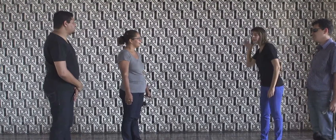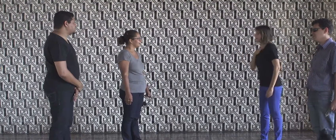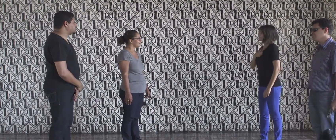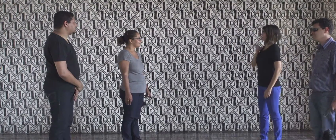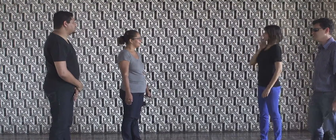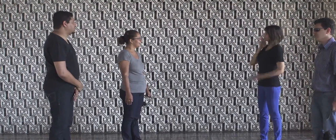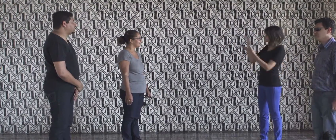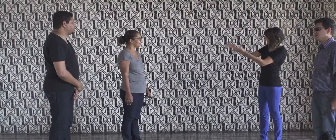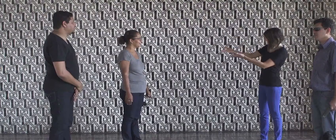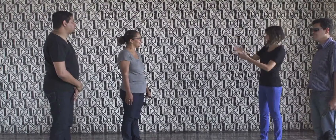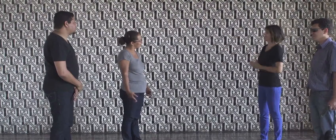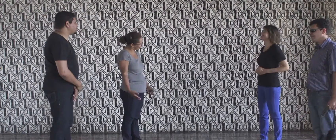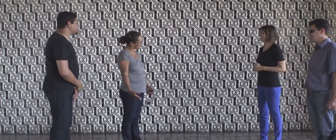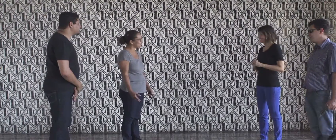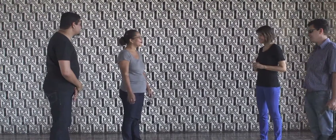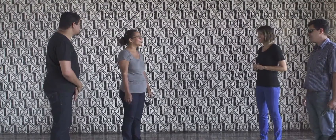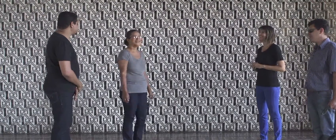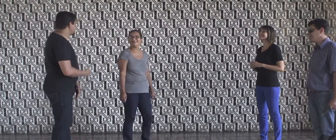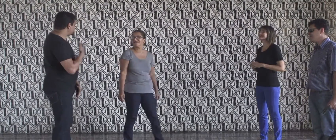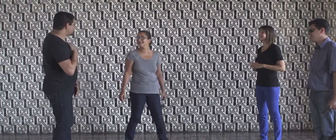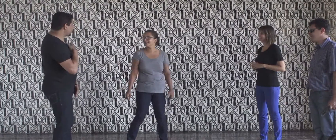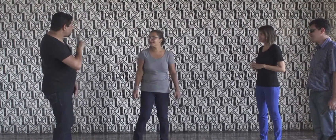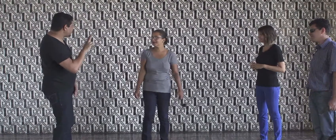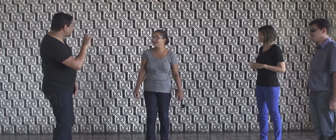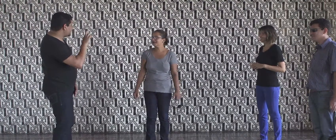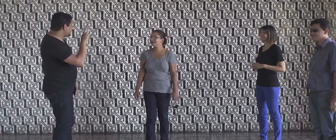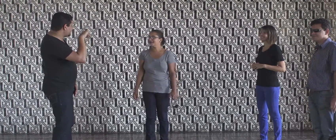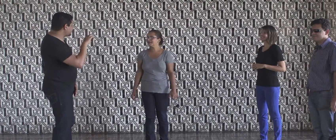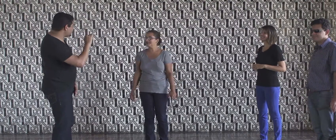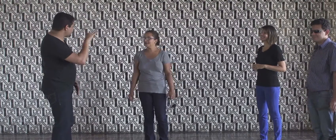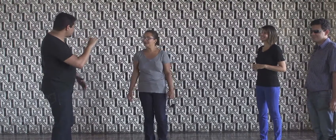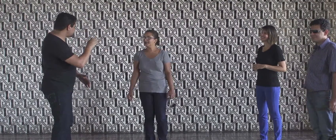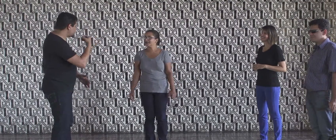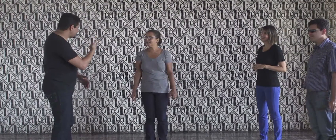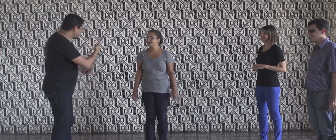letra C na orelha Prazer em conhecê-la E o meu nome é Hernani Tudo bem?